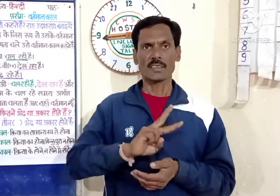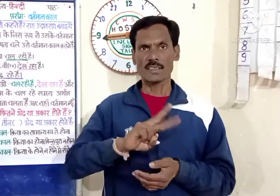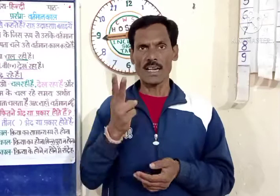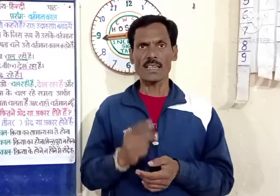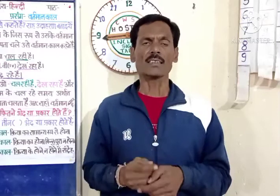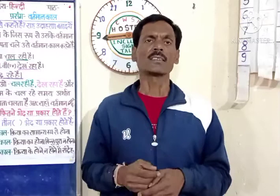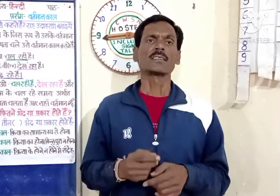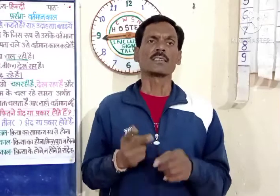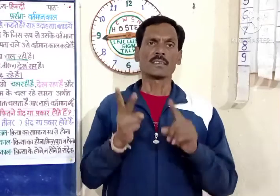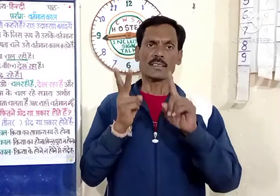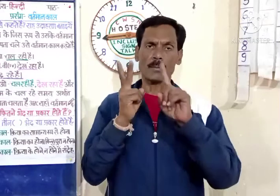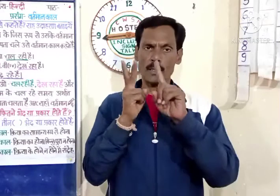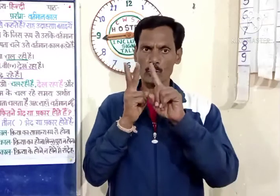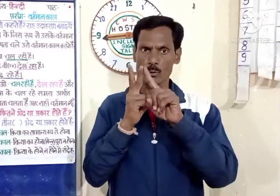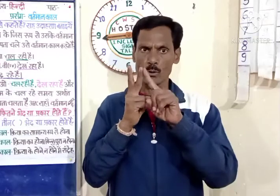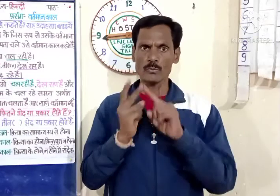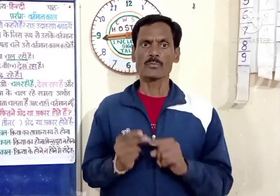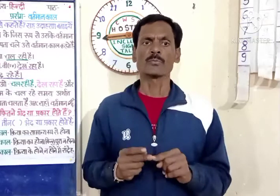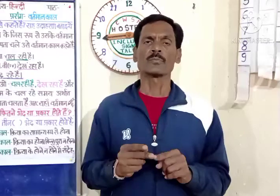या नंबर 2